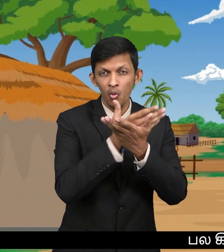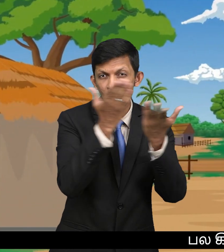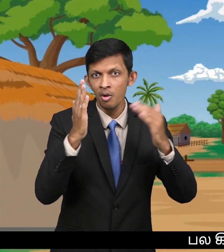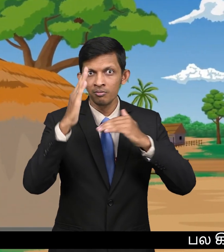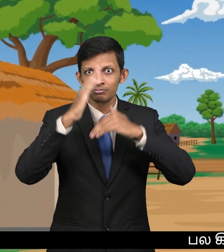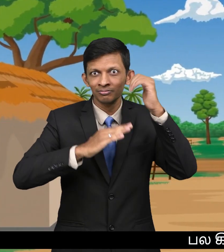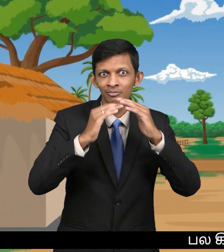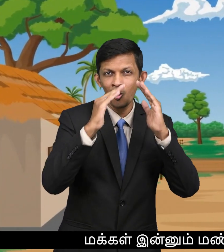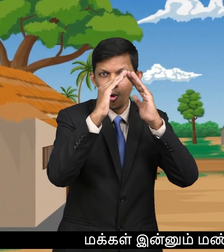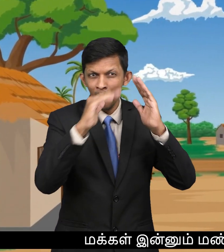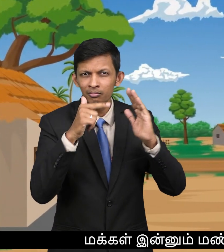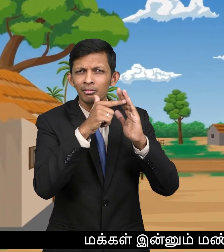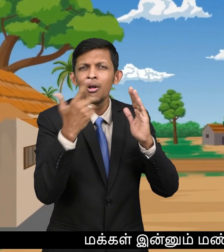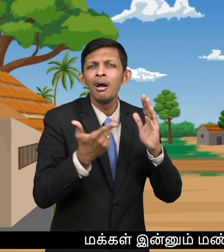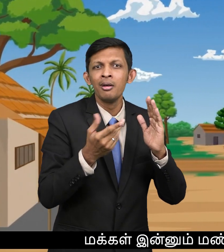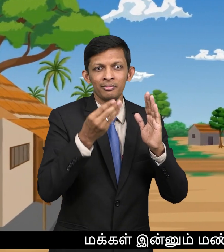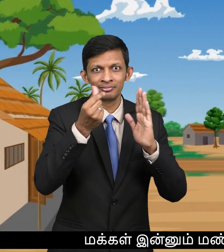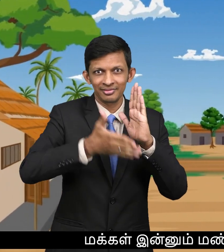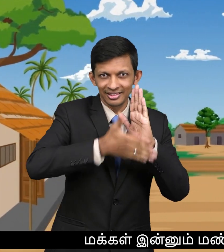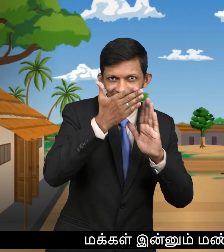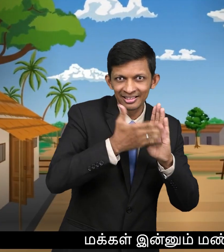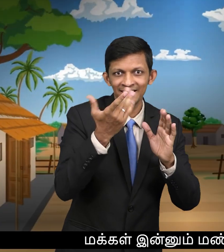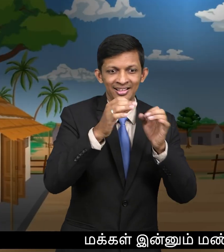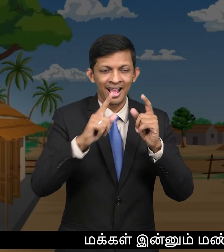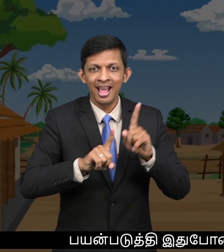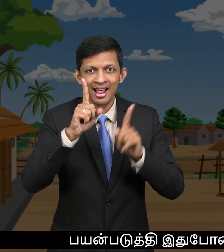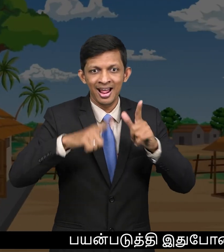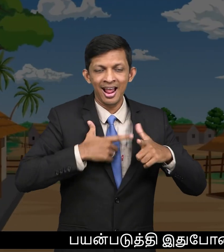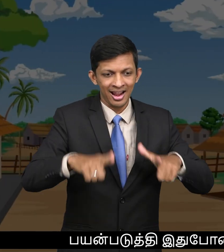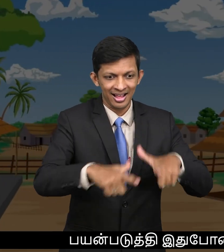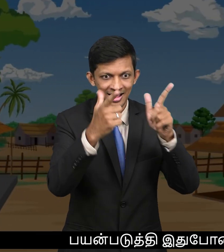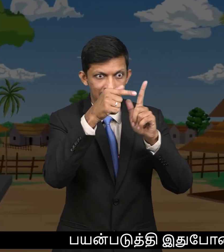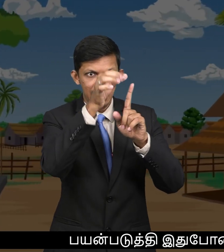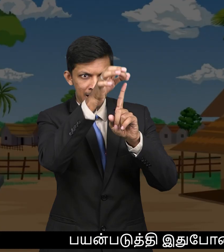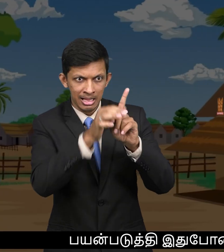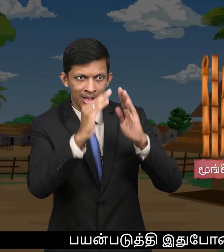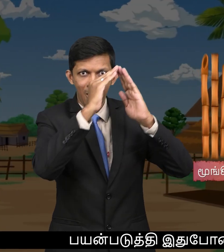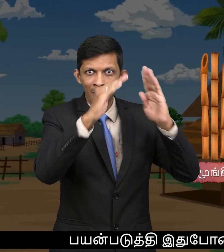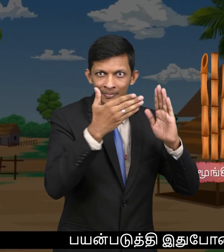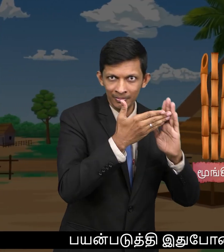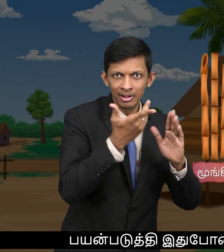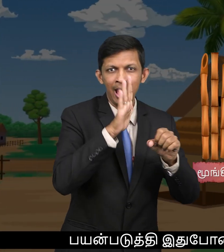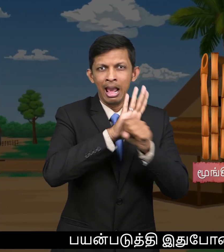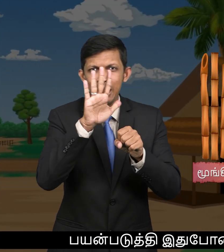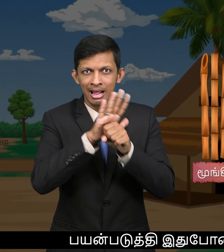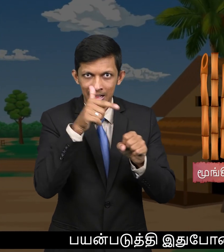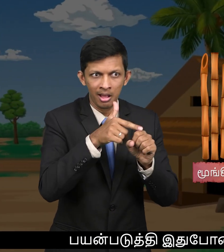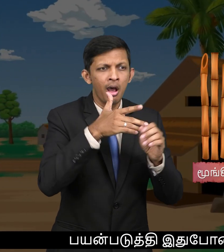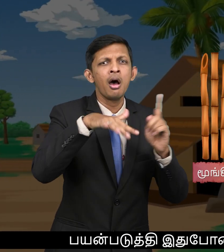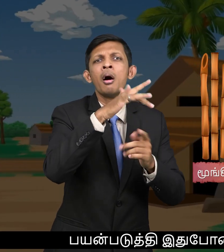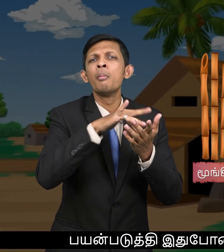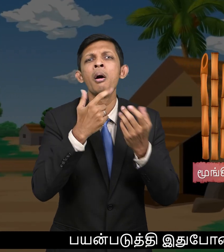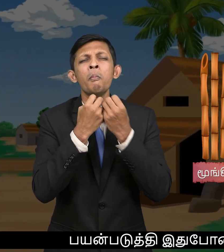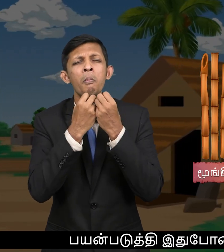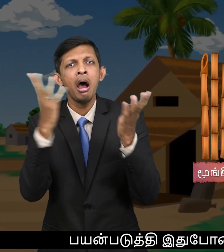பல கிராமங்களில் மக்கள் இன்னும் மண், மூங்கில் மற்றும் மரத்தை பயன்படுத்தி இது போன்ற வீடுகளை